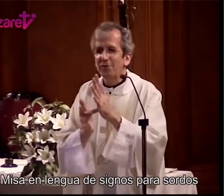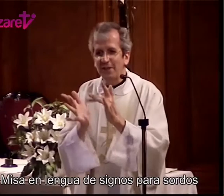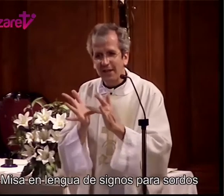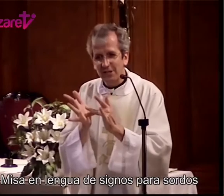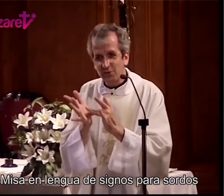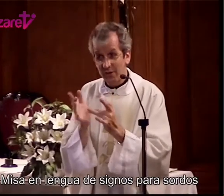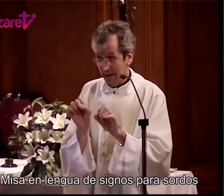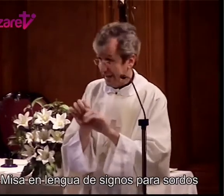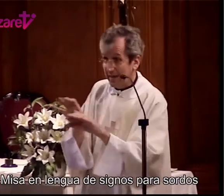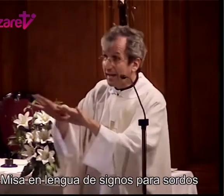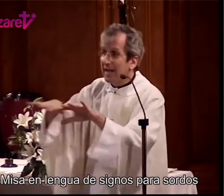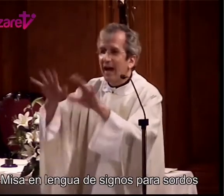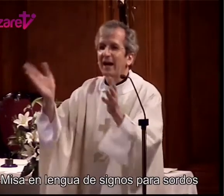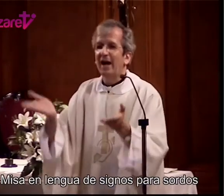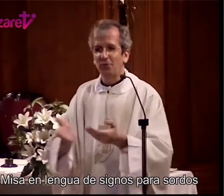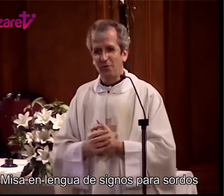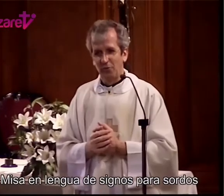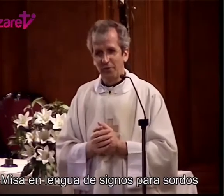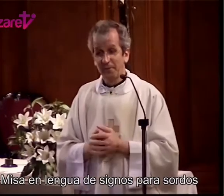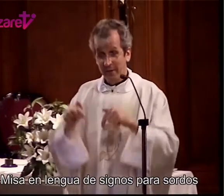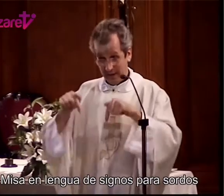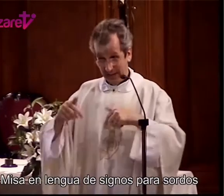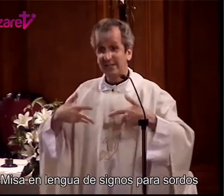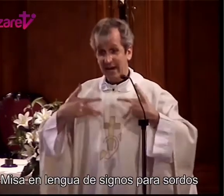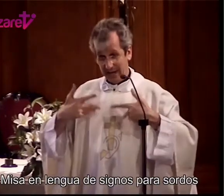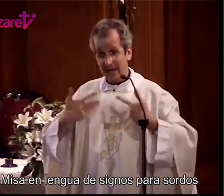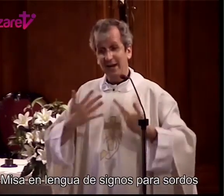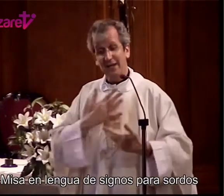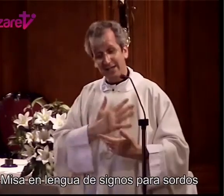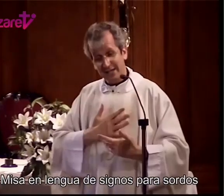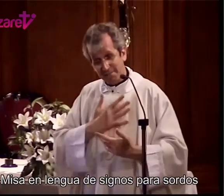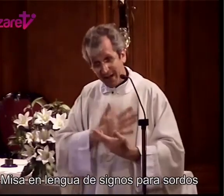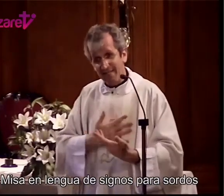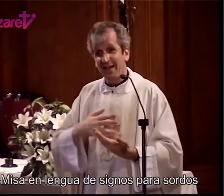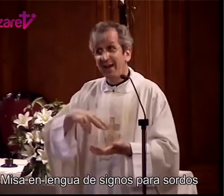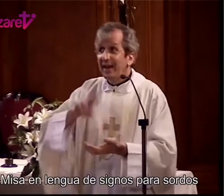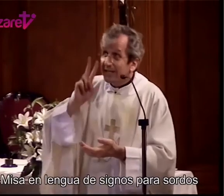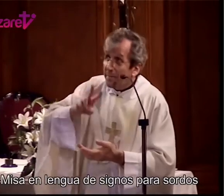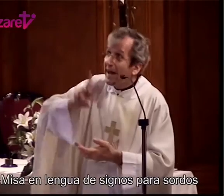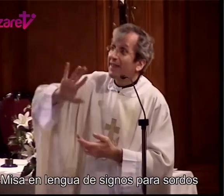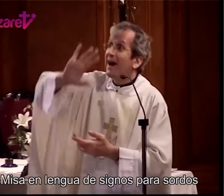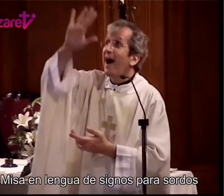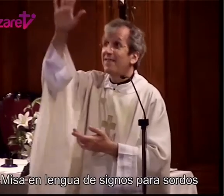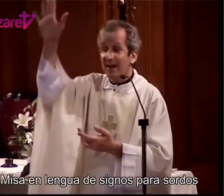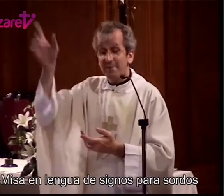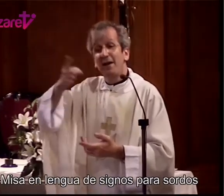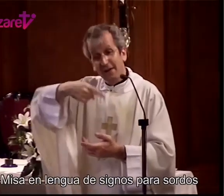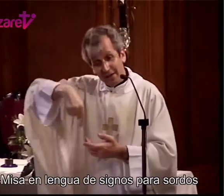de Jesús, que tiene que llegar a todo el mundo. Que esa alegría, esa esperanza, esa mirada hacia arriba que